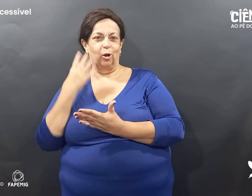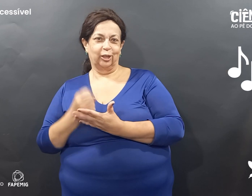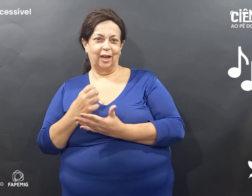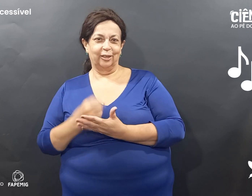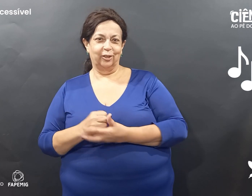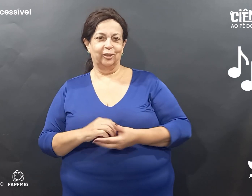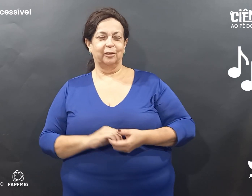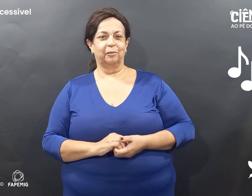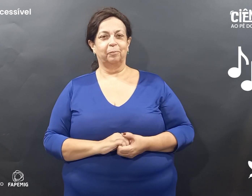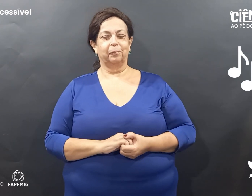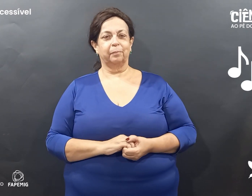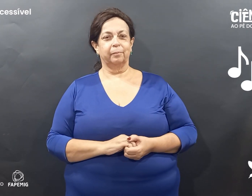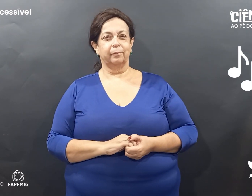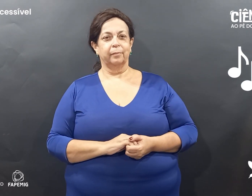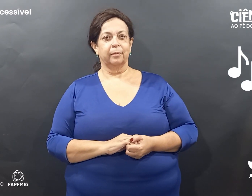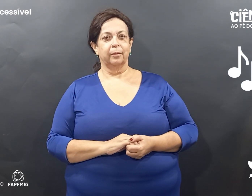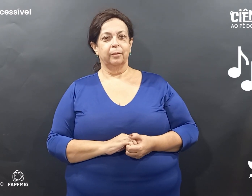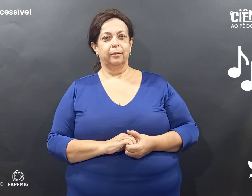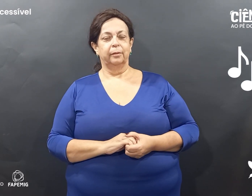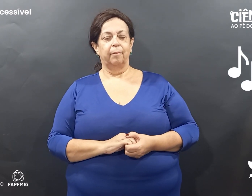Obrigada.